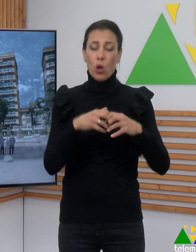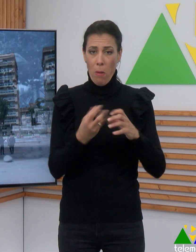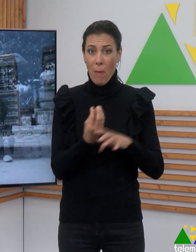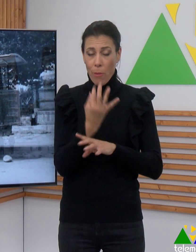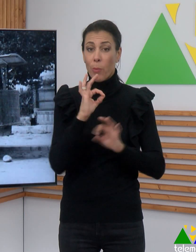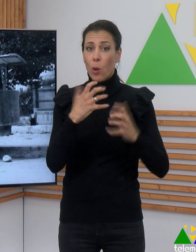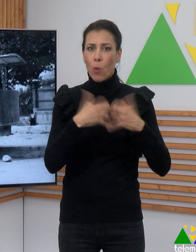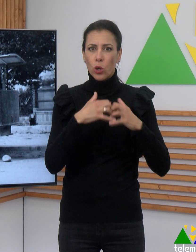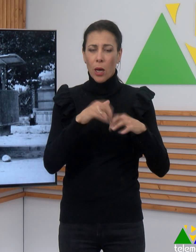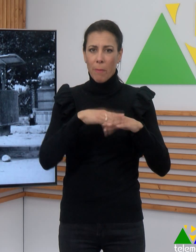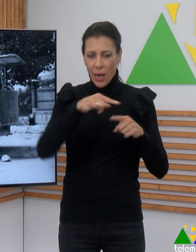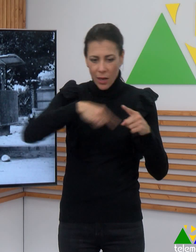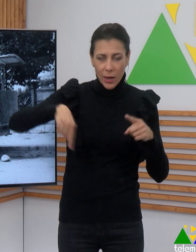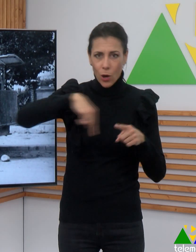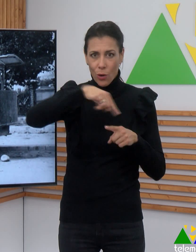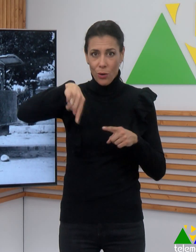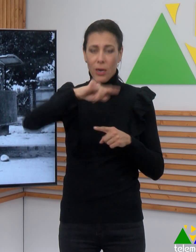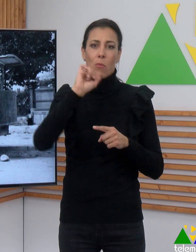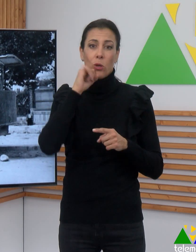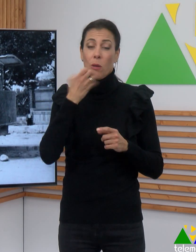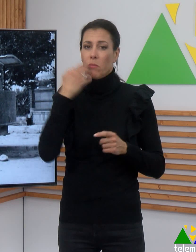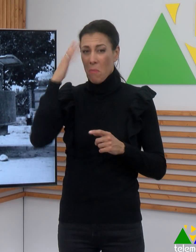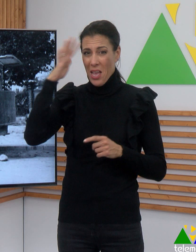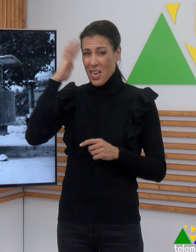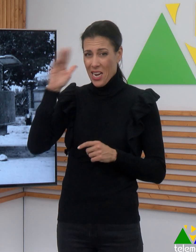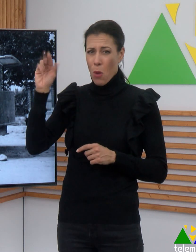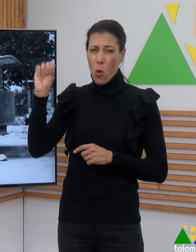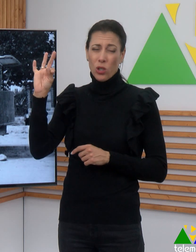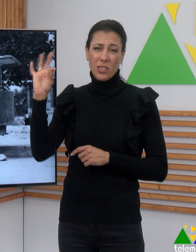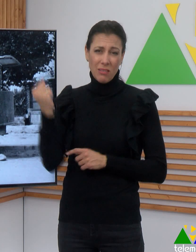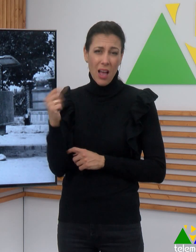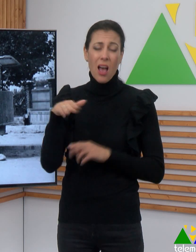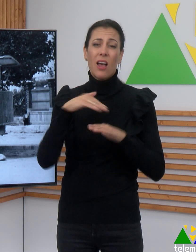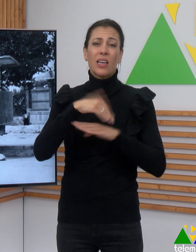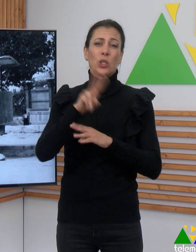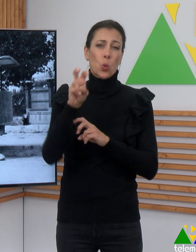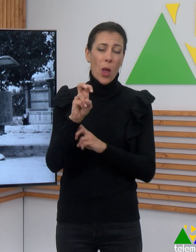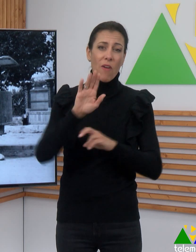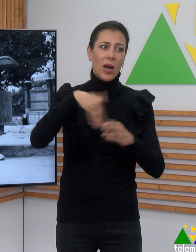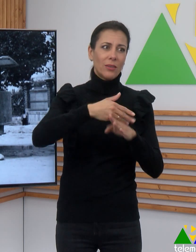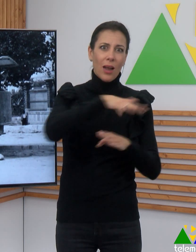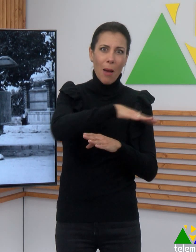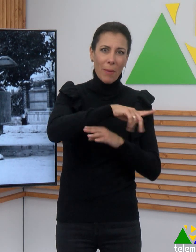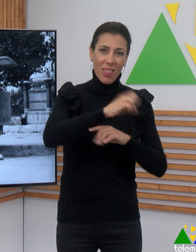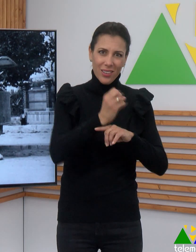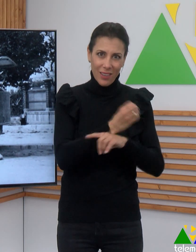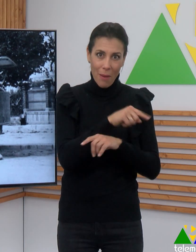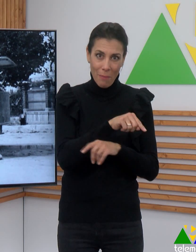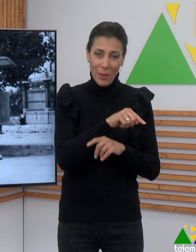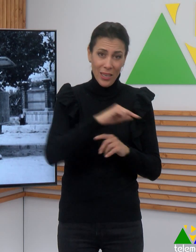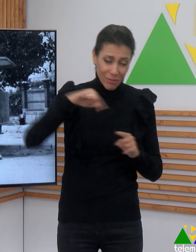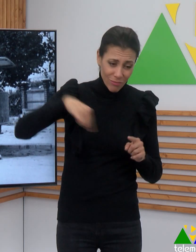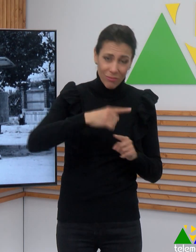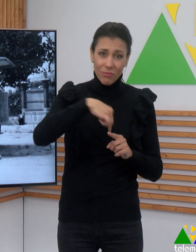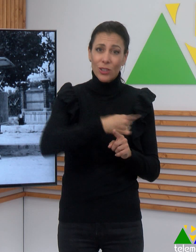para recorrer Motril. Nos podemos imaginar que desde la posta, calle Nueva, plaza del tranvía, tal, pues se bajaba por aquí, recorría todo